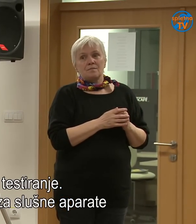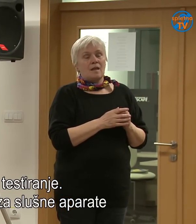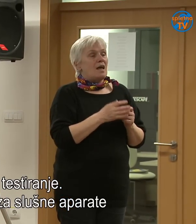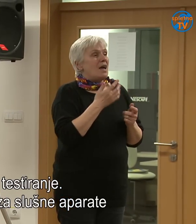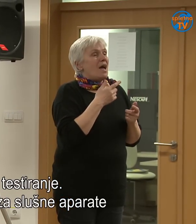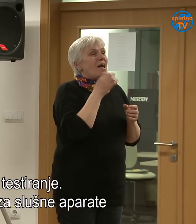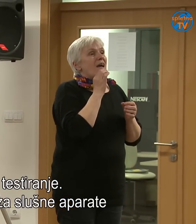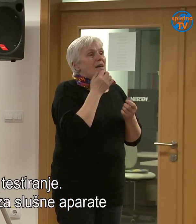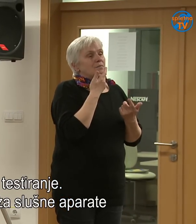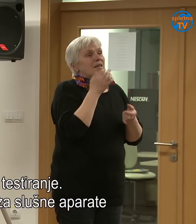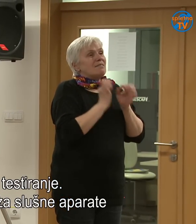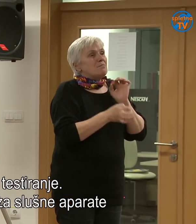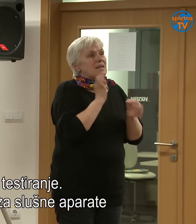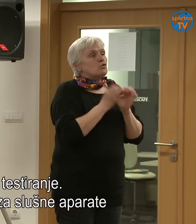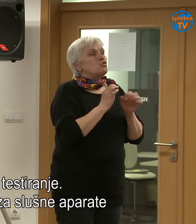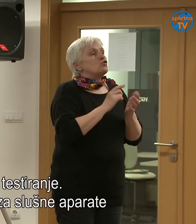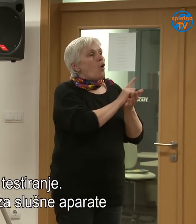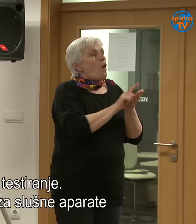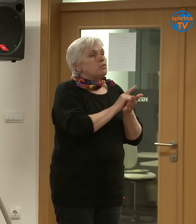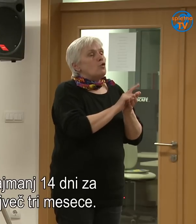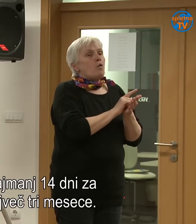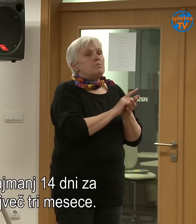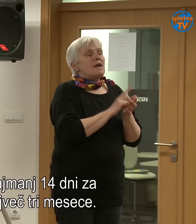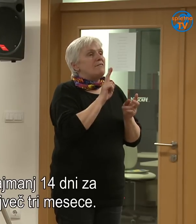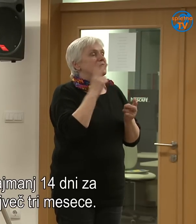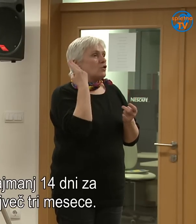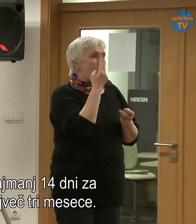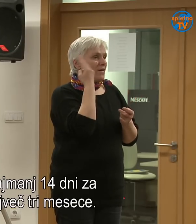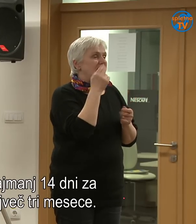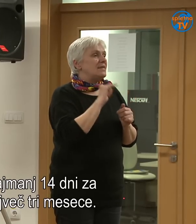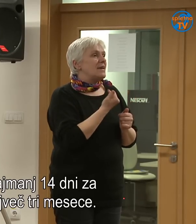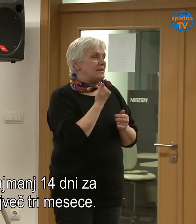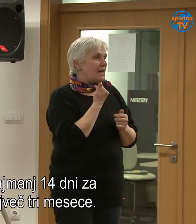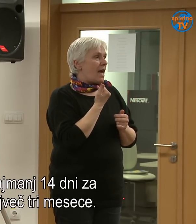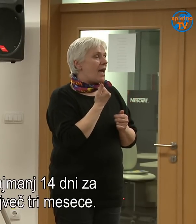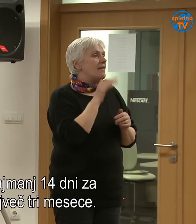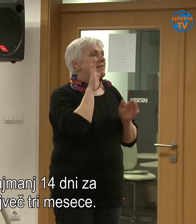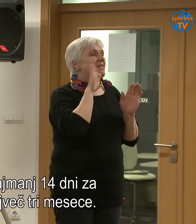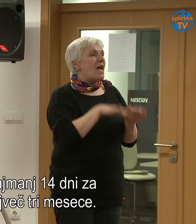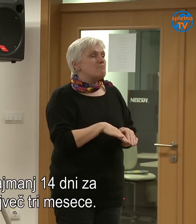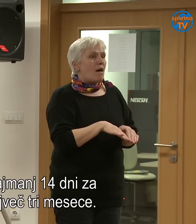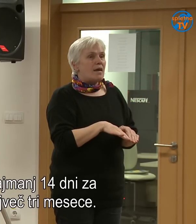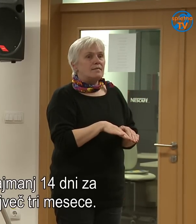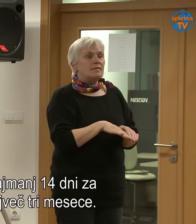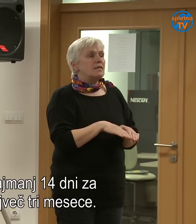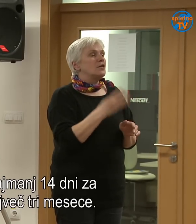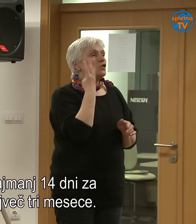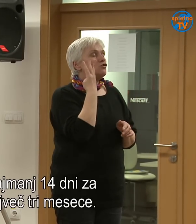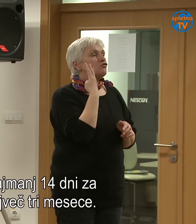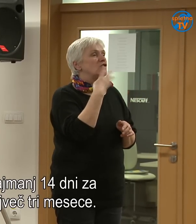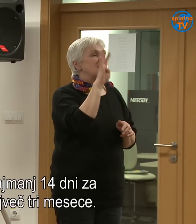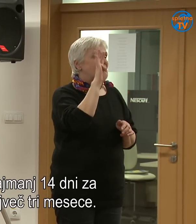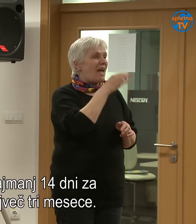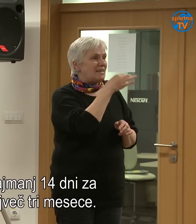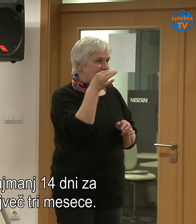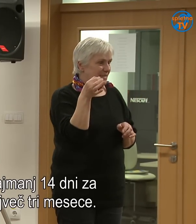Testno obdobje za slušne aparate v Sloveniji je najmanj 14